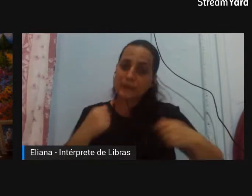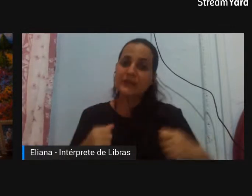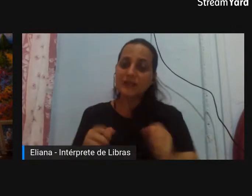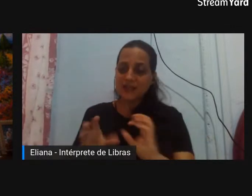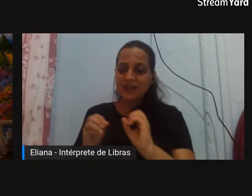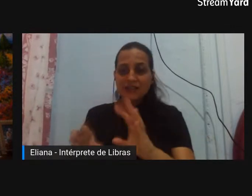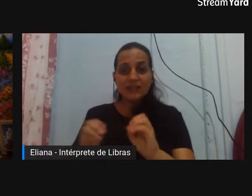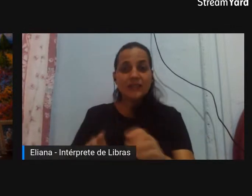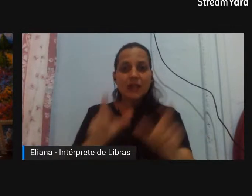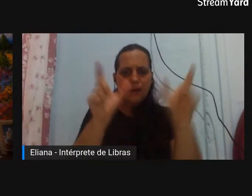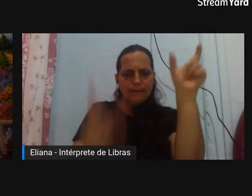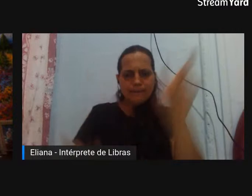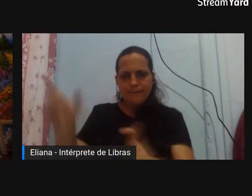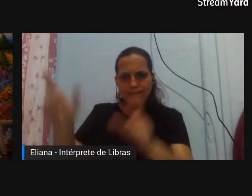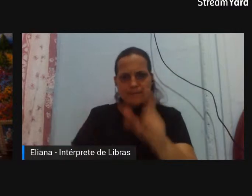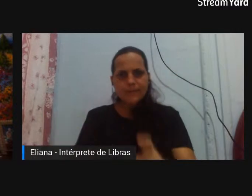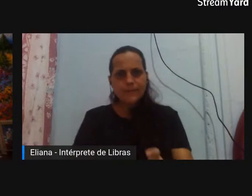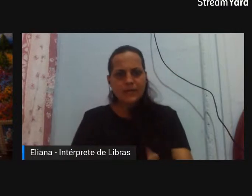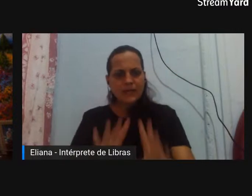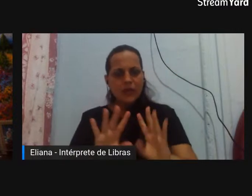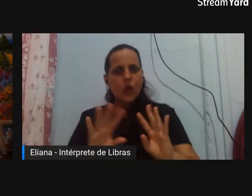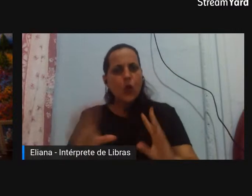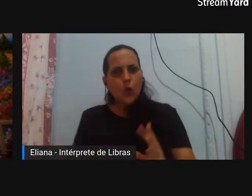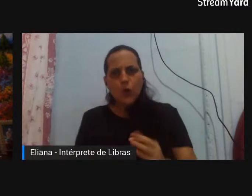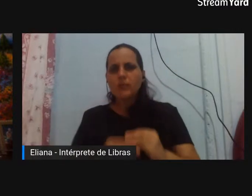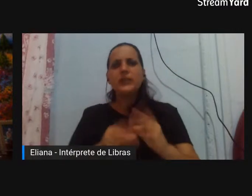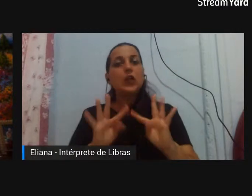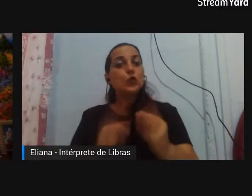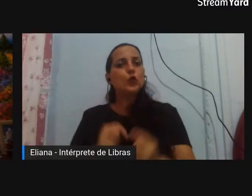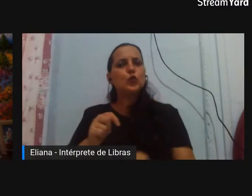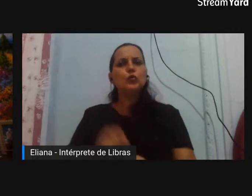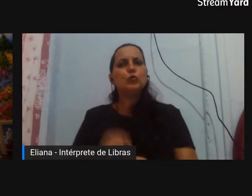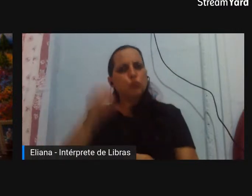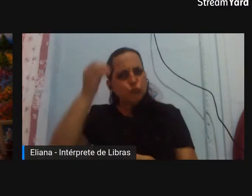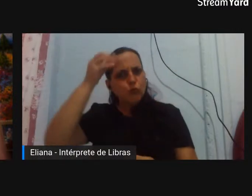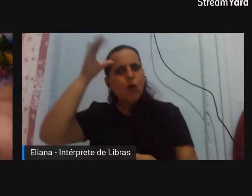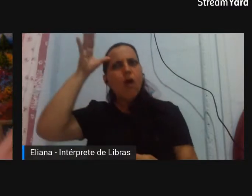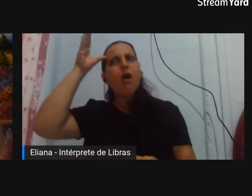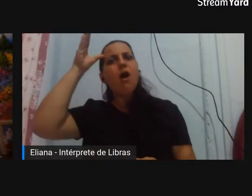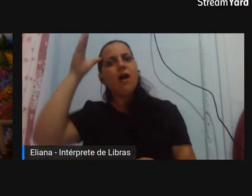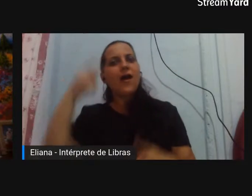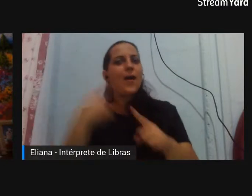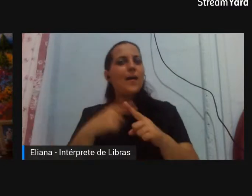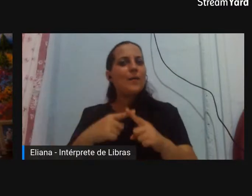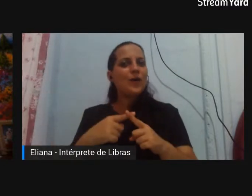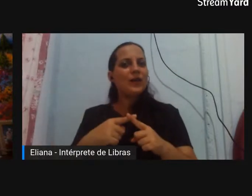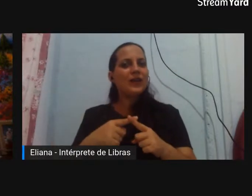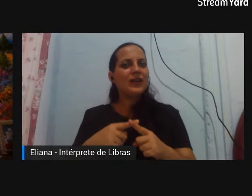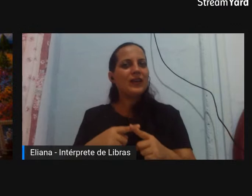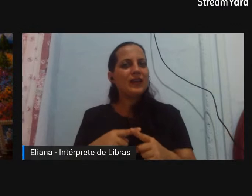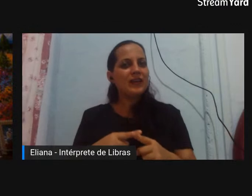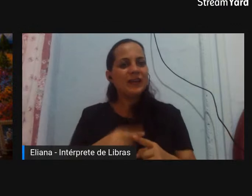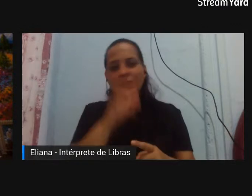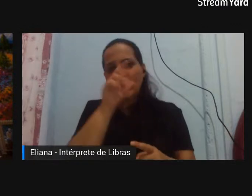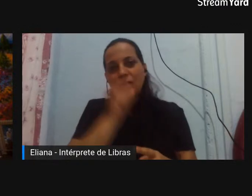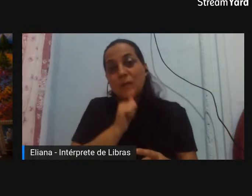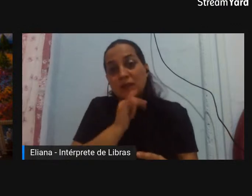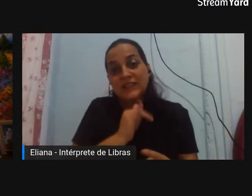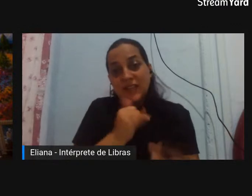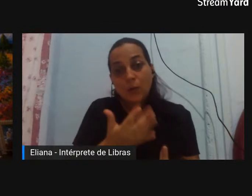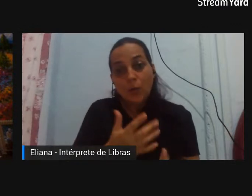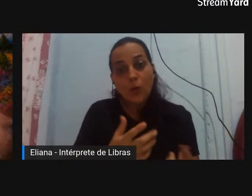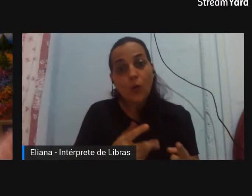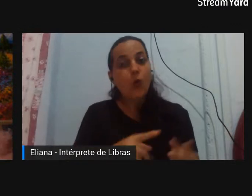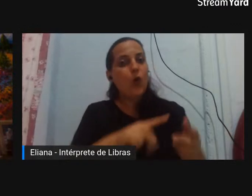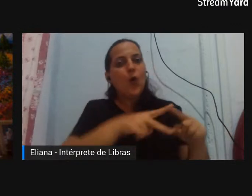formação necessária para que ele possa ser um torneiro mecânico, ou um